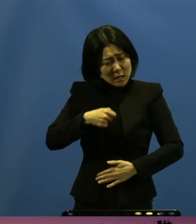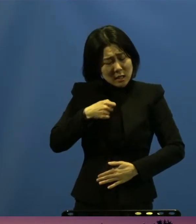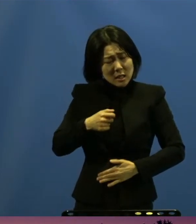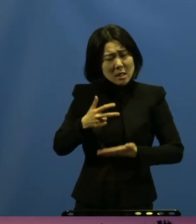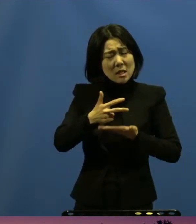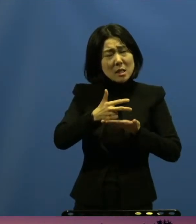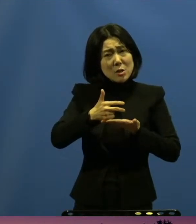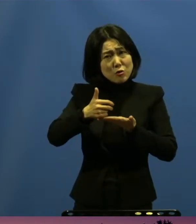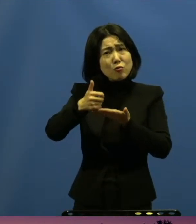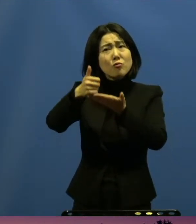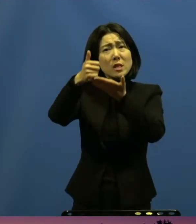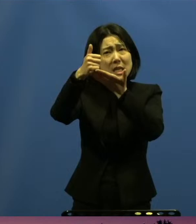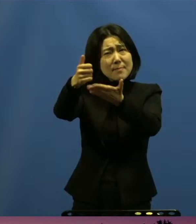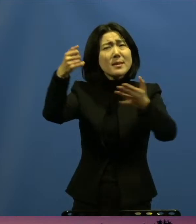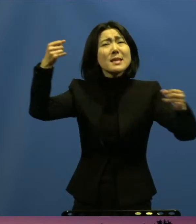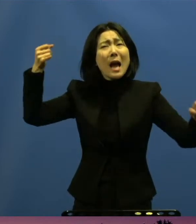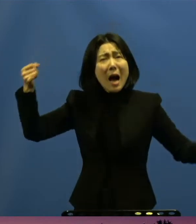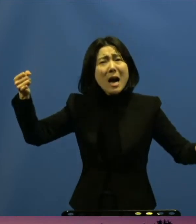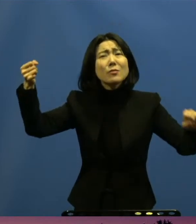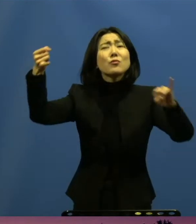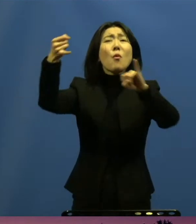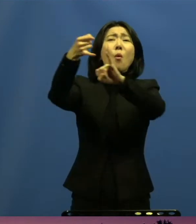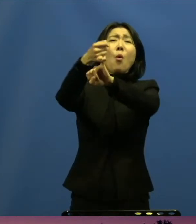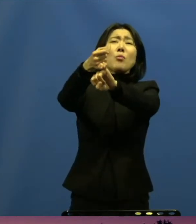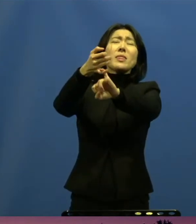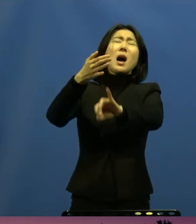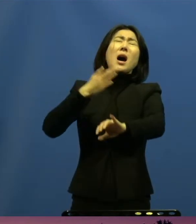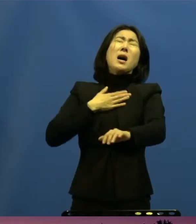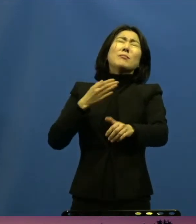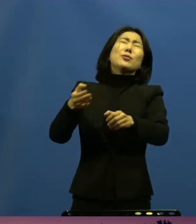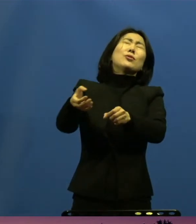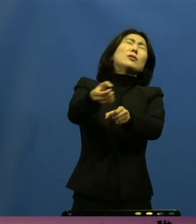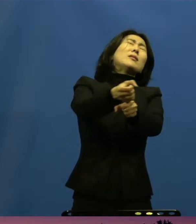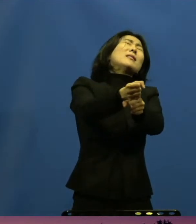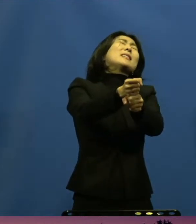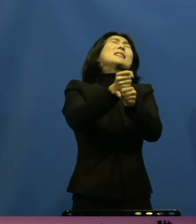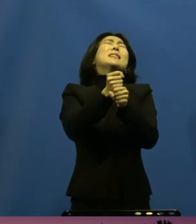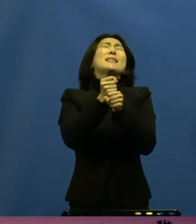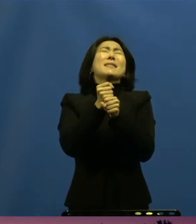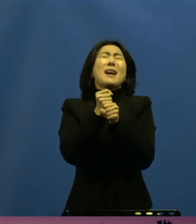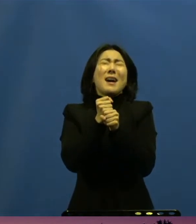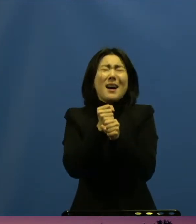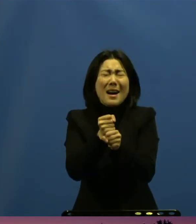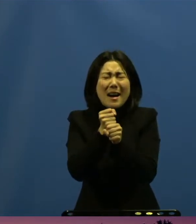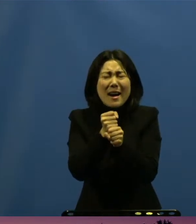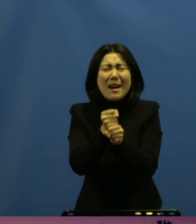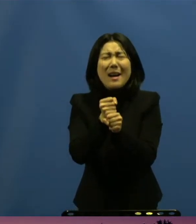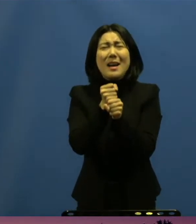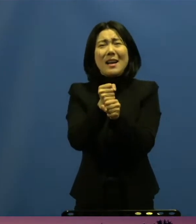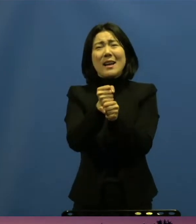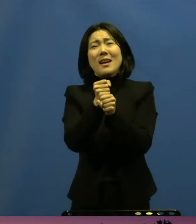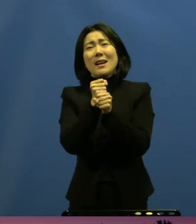신실하신 주님 약속나 붙들리라.